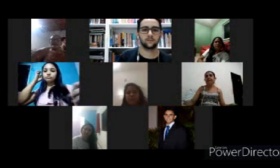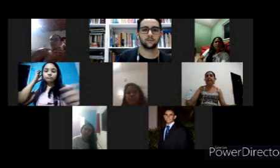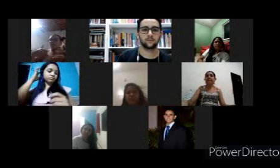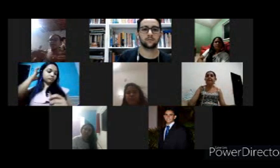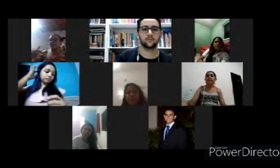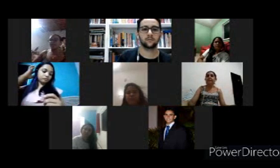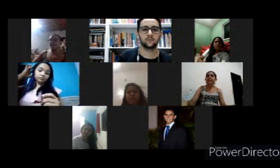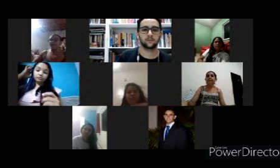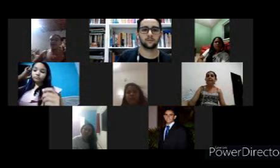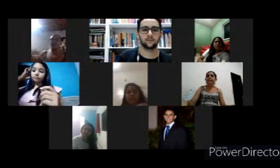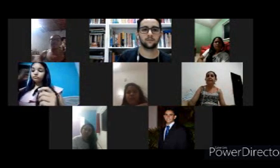Material escolar,